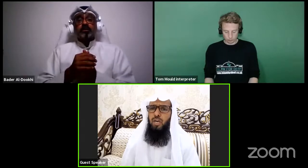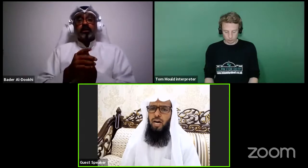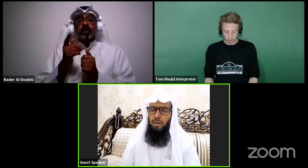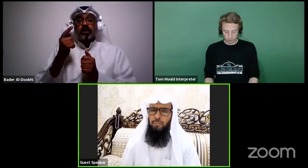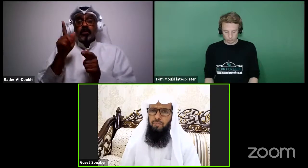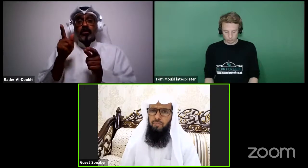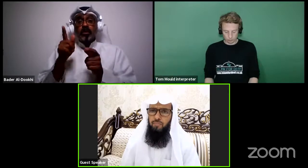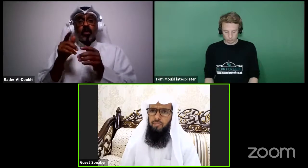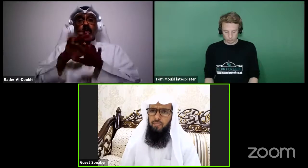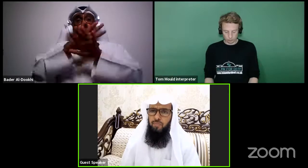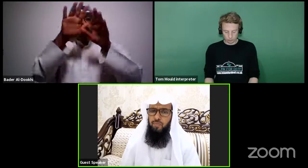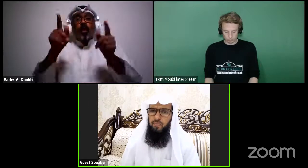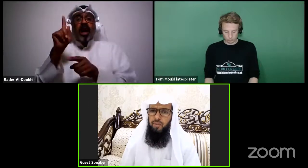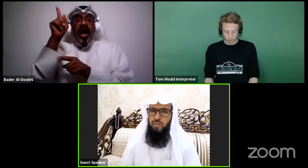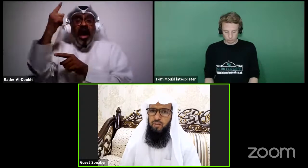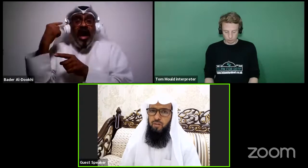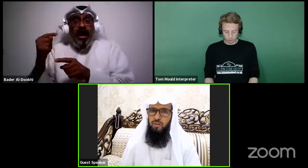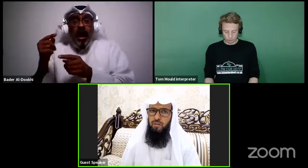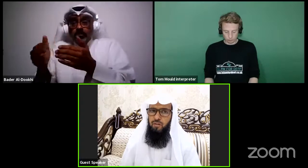المحارم كلها